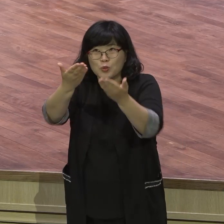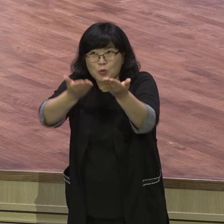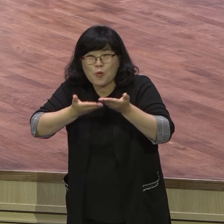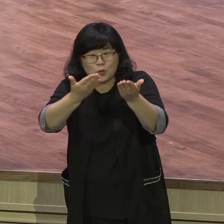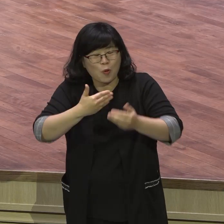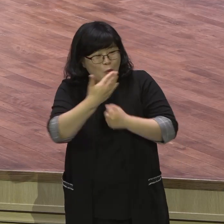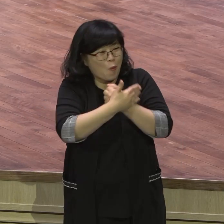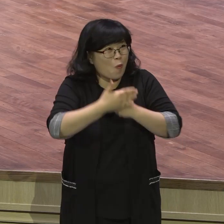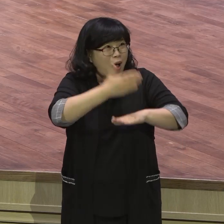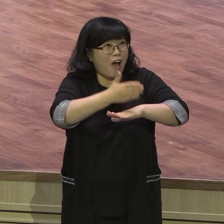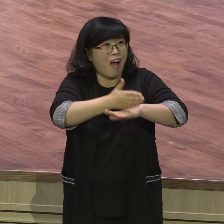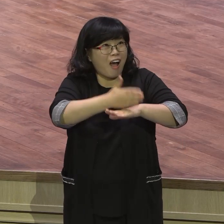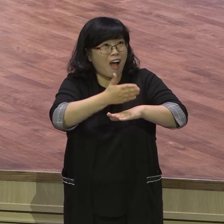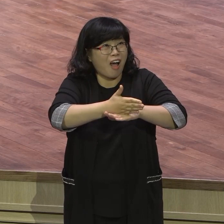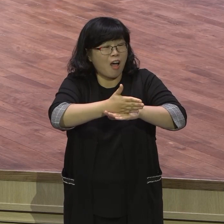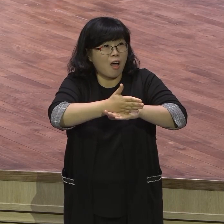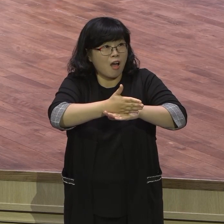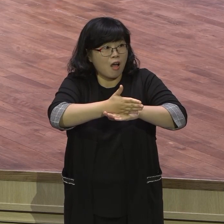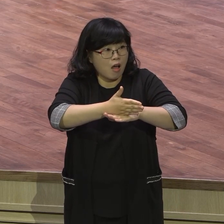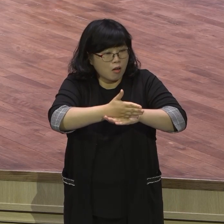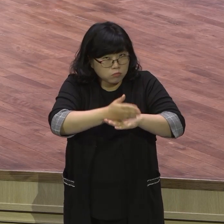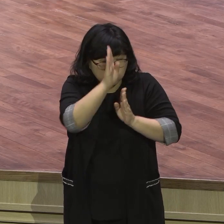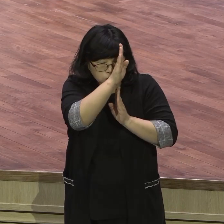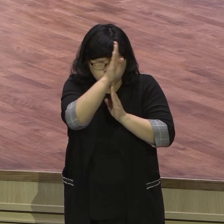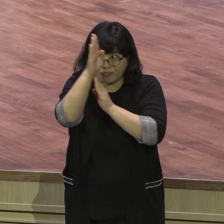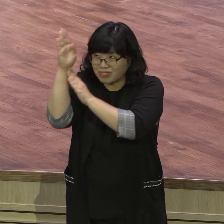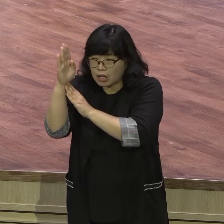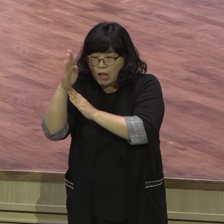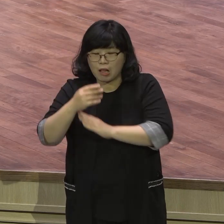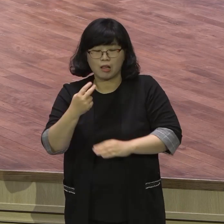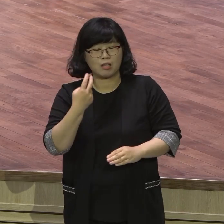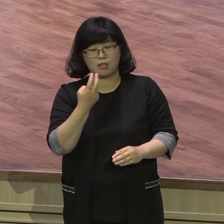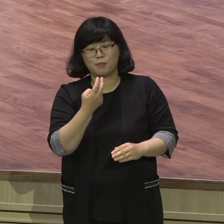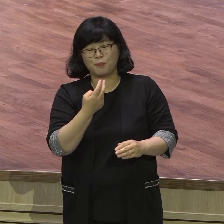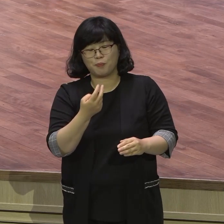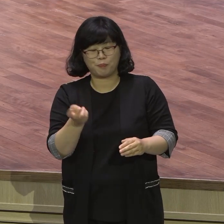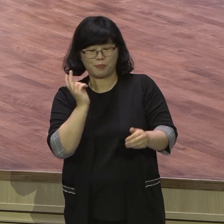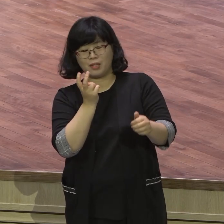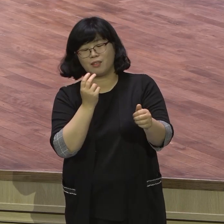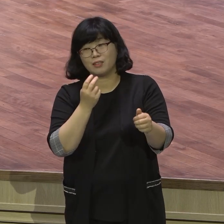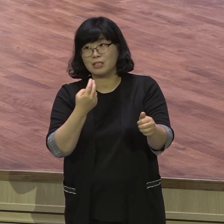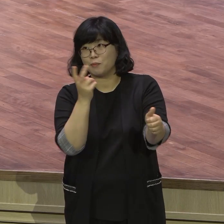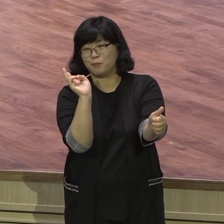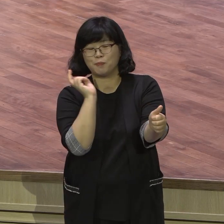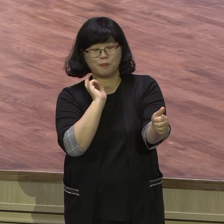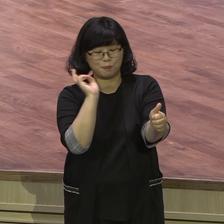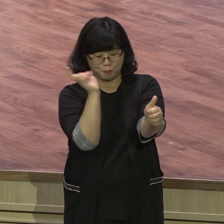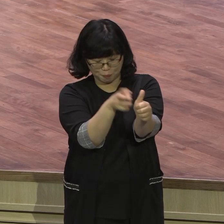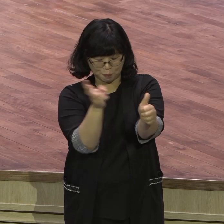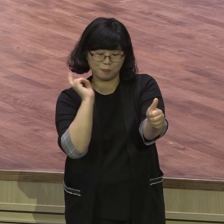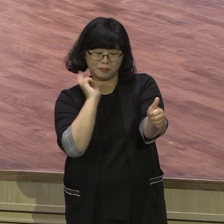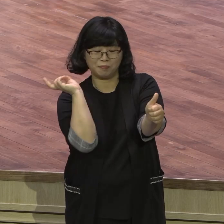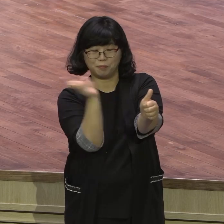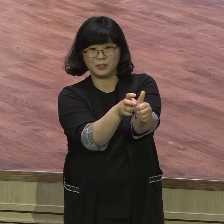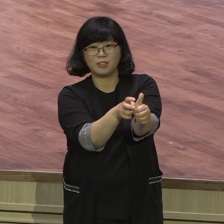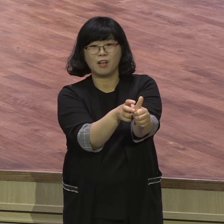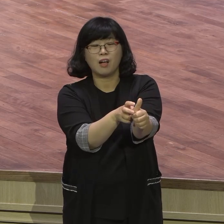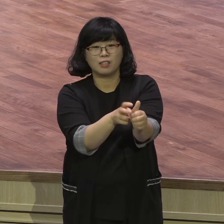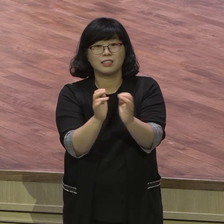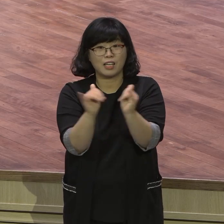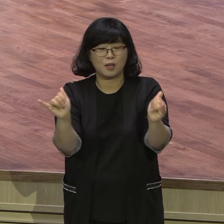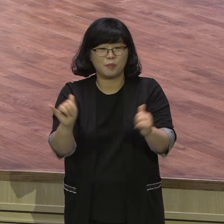흔히 배은망덕도 유분수지 그런 말을 합니다. 이 말은 정말